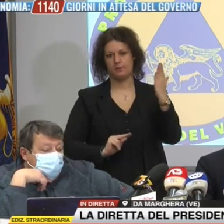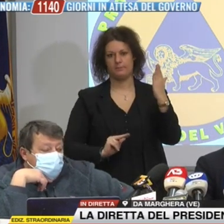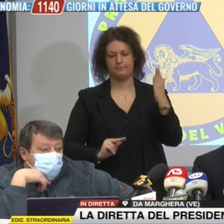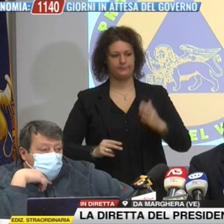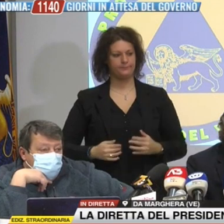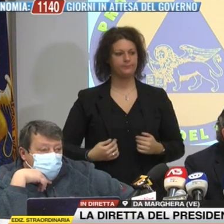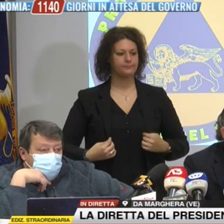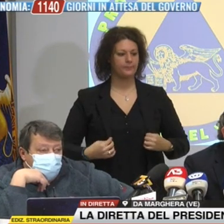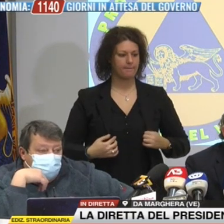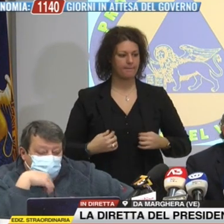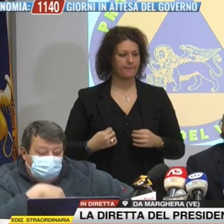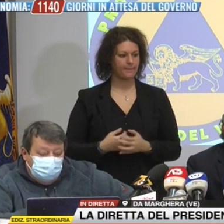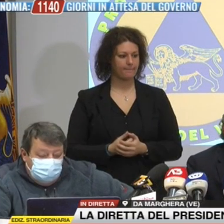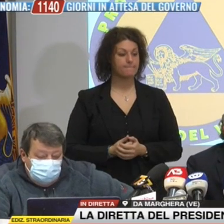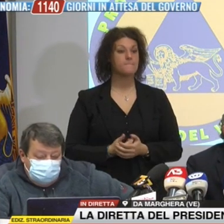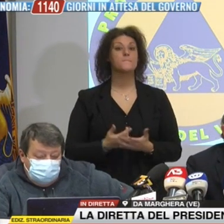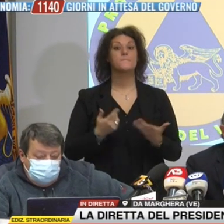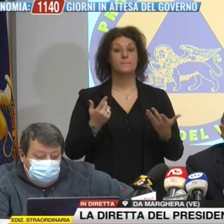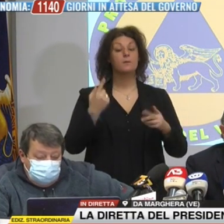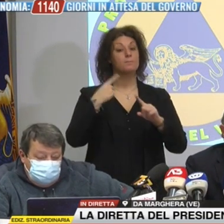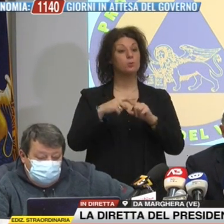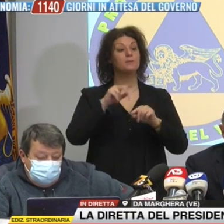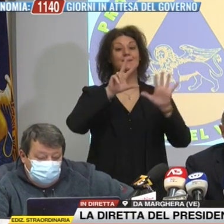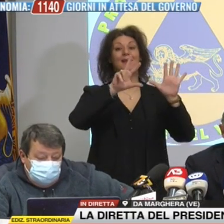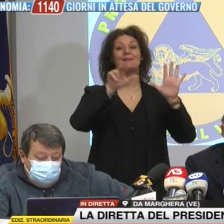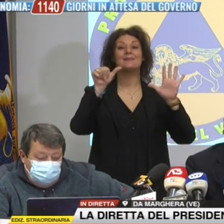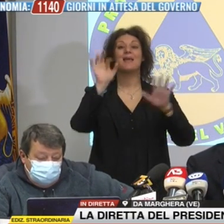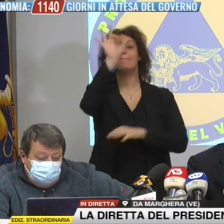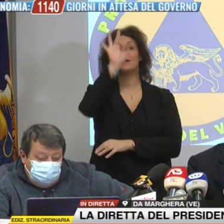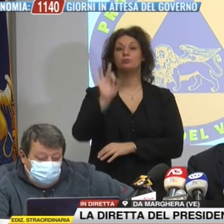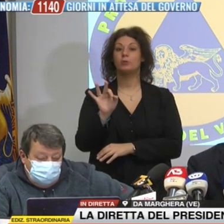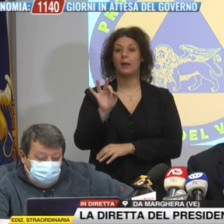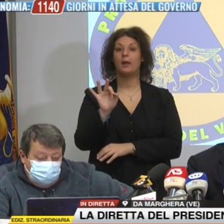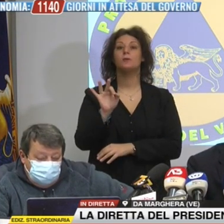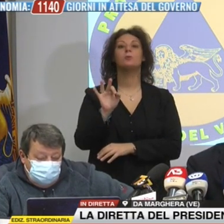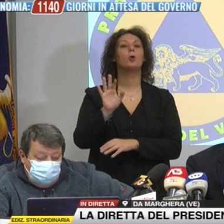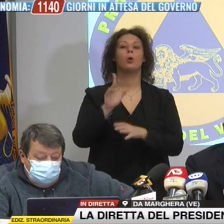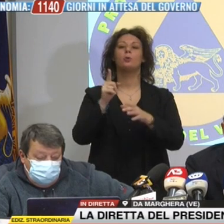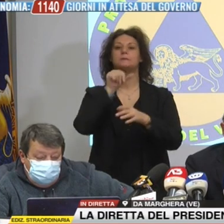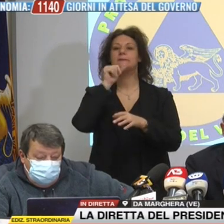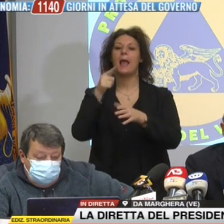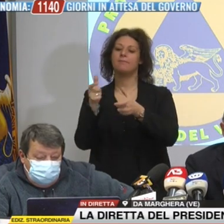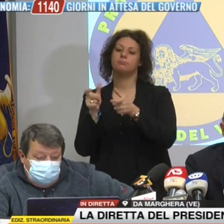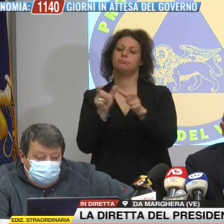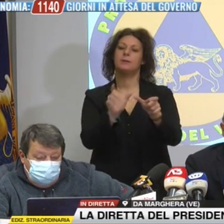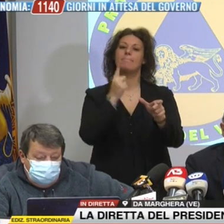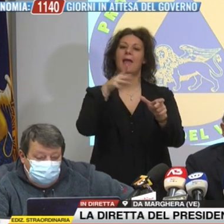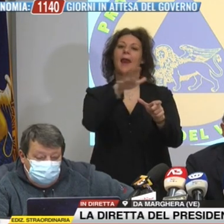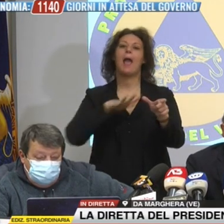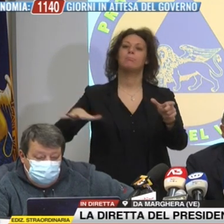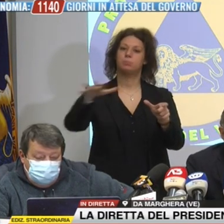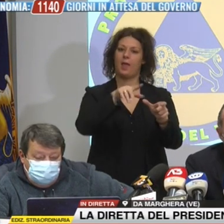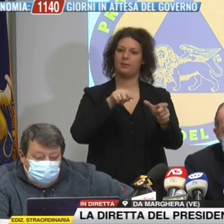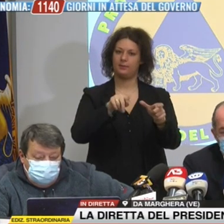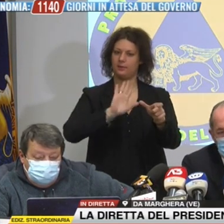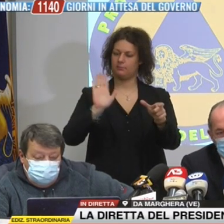36% è comunque vincolato a materia ambientale. Sì, appunto. Sì. Mi ricorda l'assessore che il 36% comunque è vincolato a materia ambientale. Considerate una cosa,